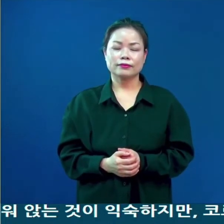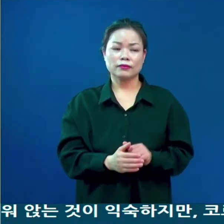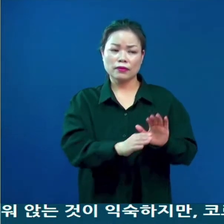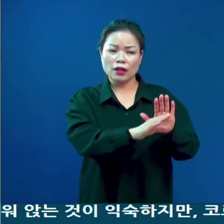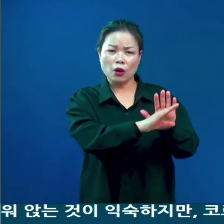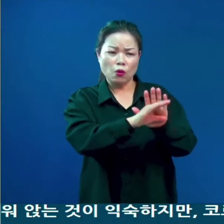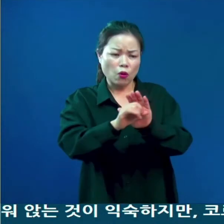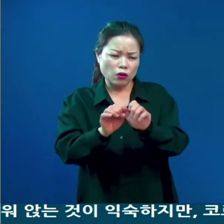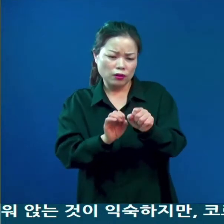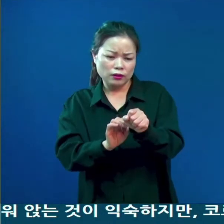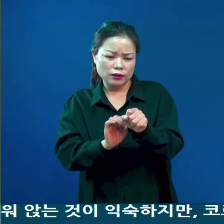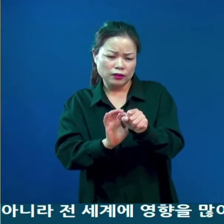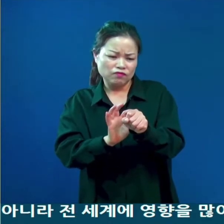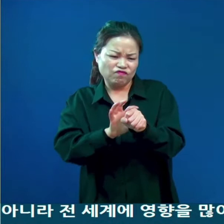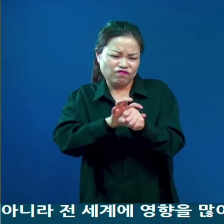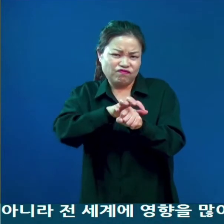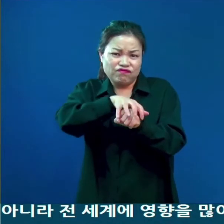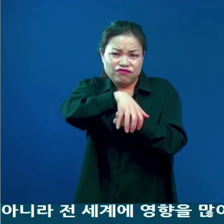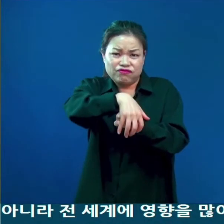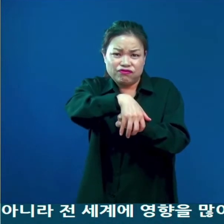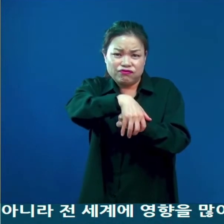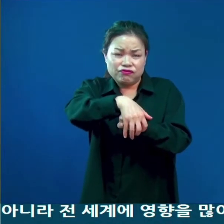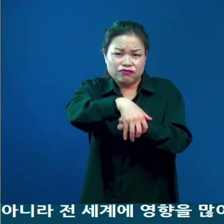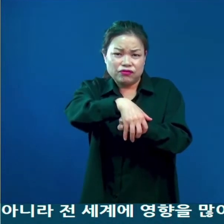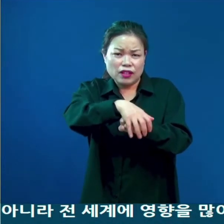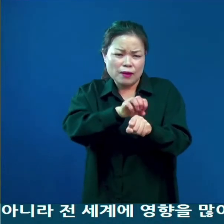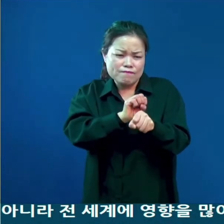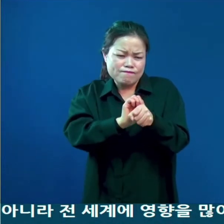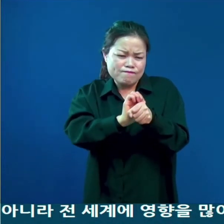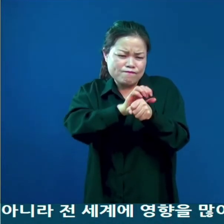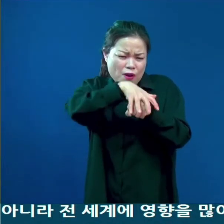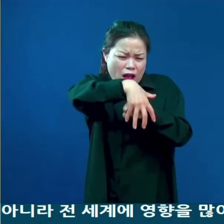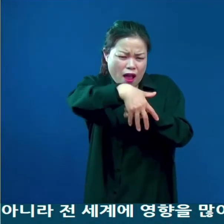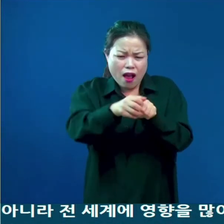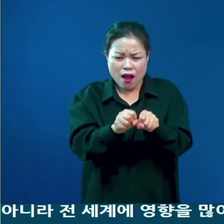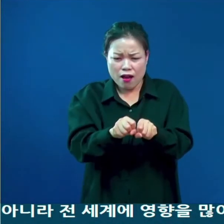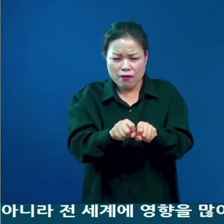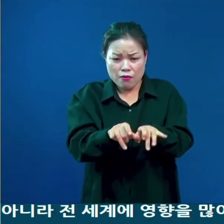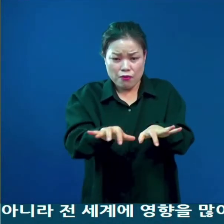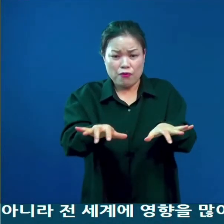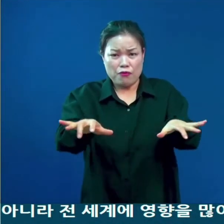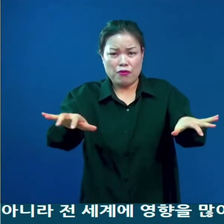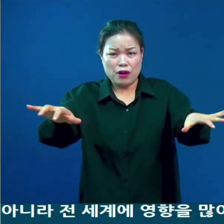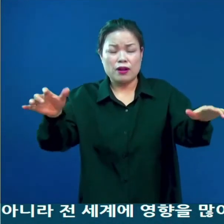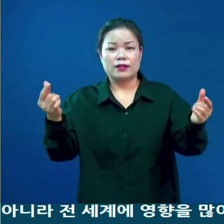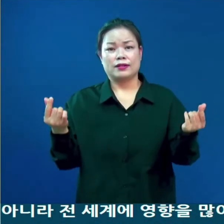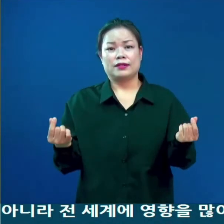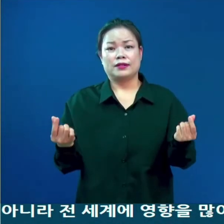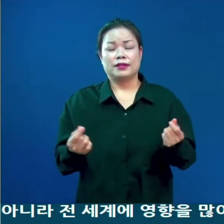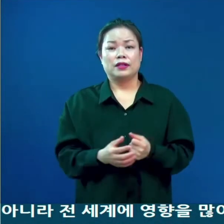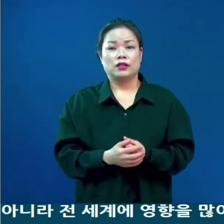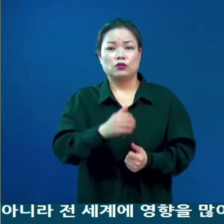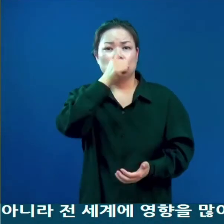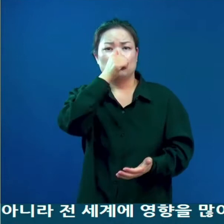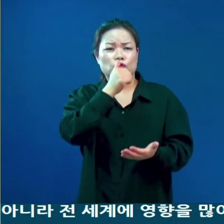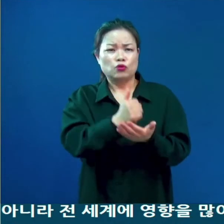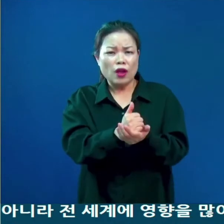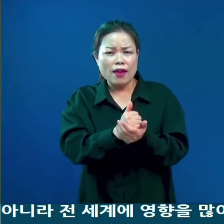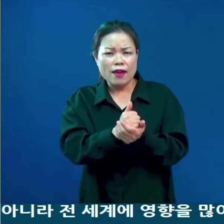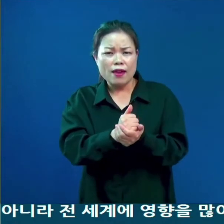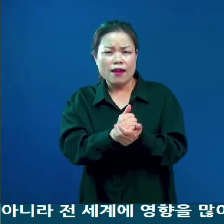코로나 팬데믹이 우리 삶에 그리고 전 세계에 엄청난 영향력을 미친 것과 같이 죄의